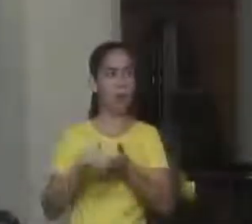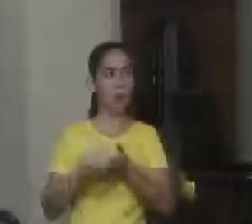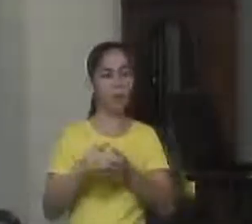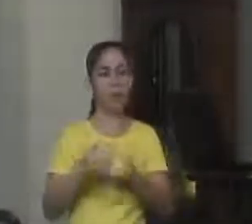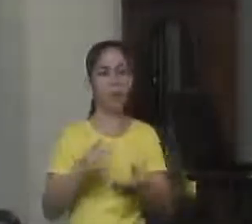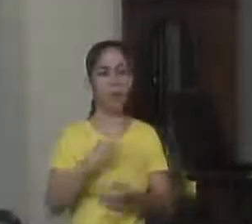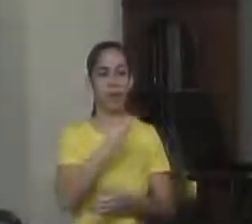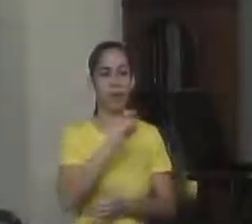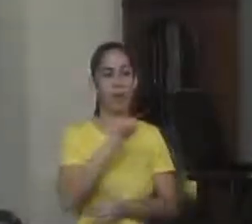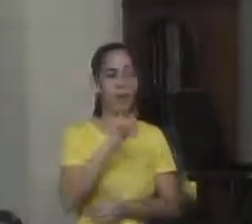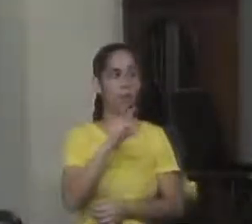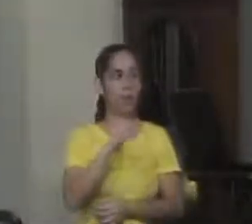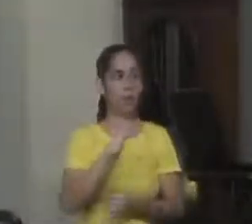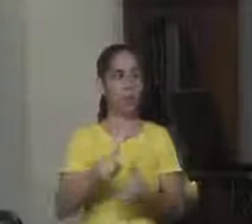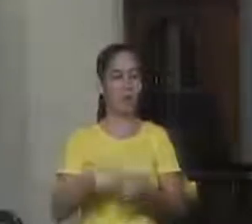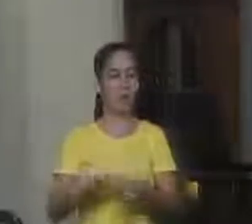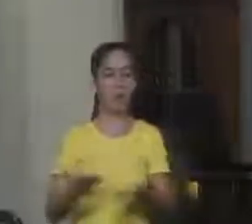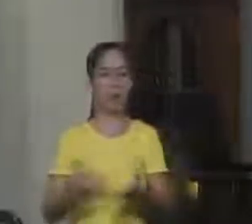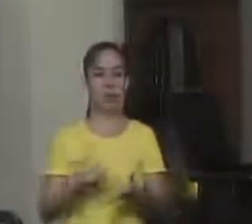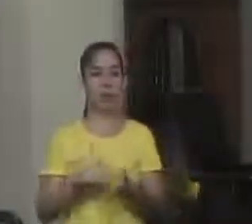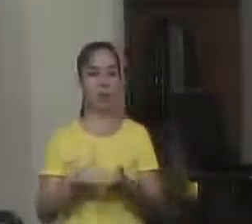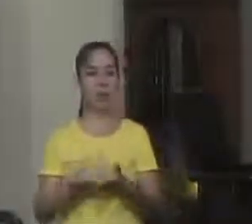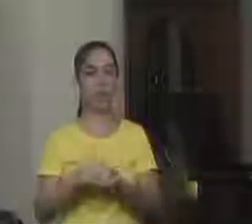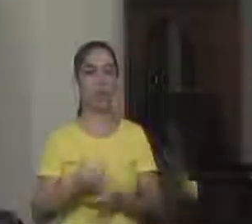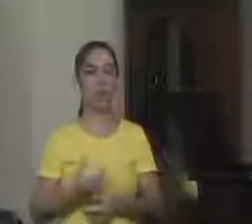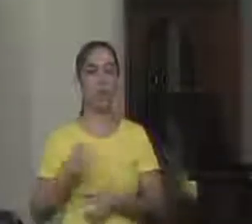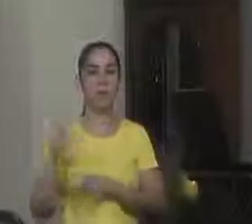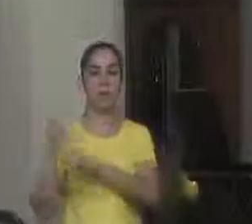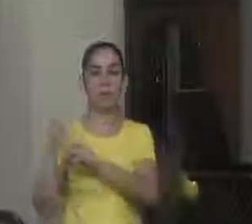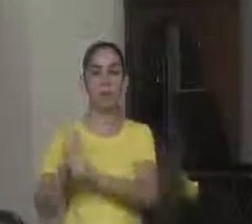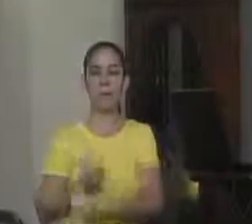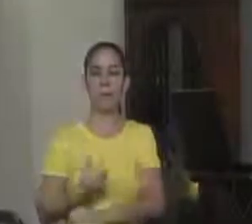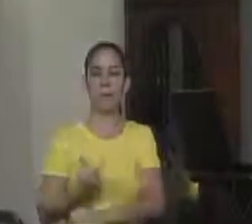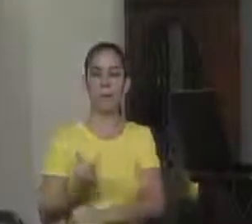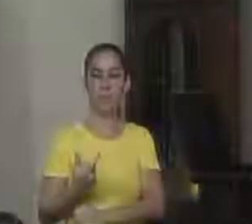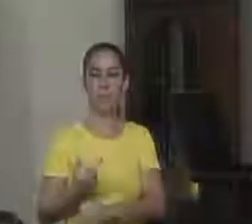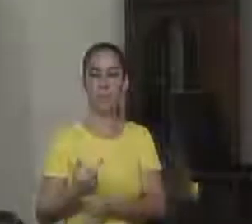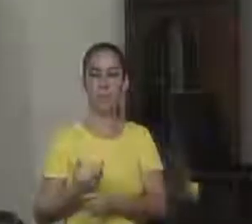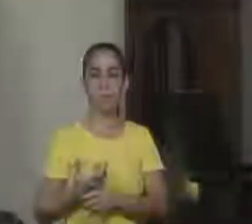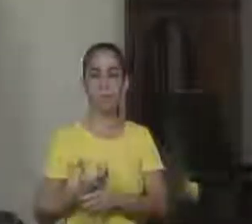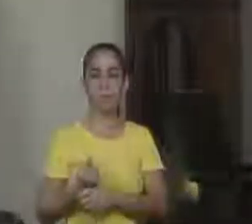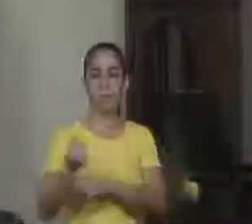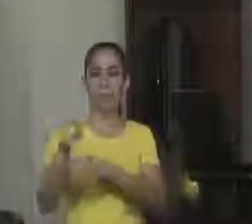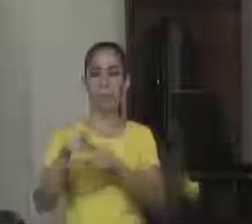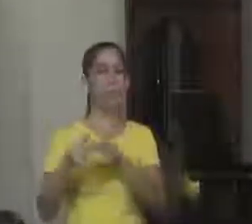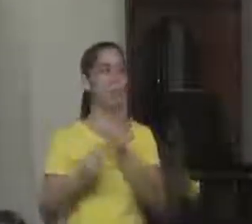e agora estou secretária de Fazenda. Vim fazer a minha apresentação,